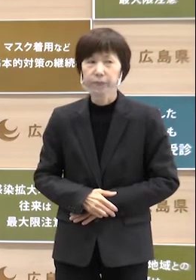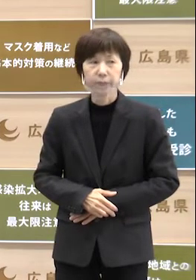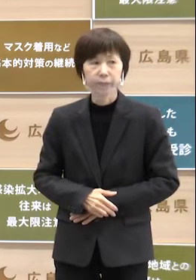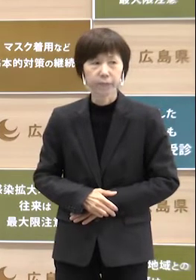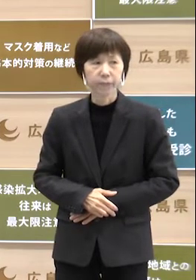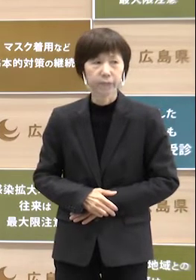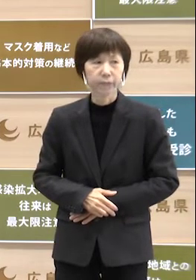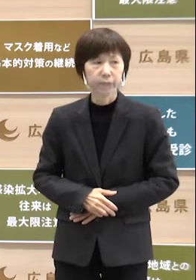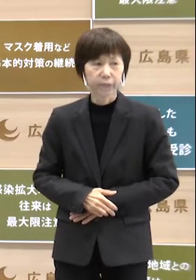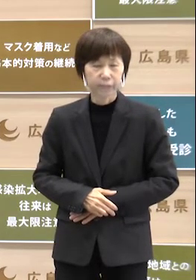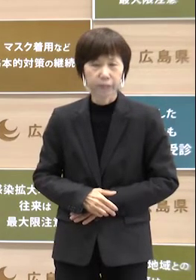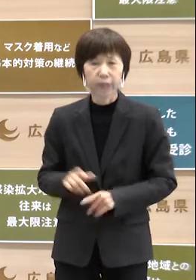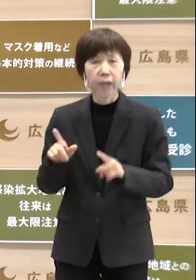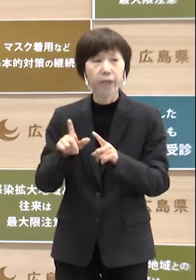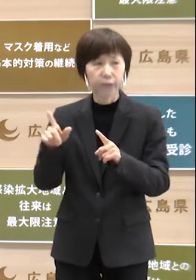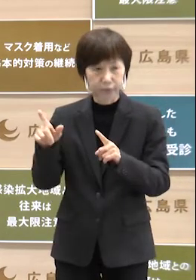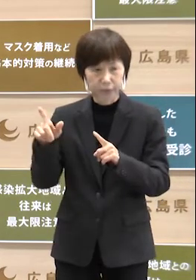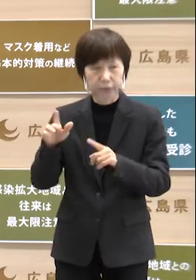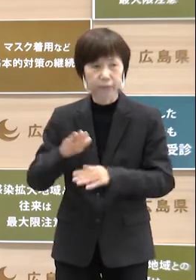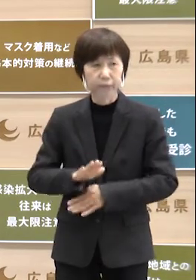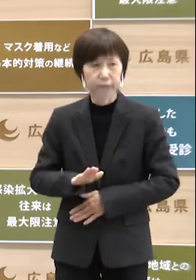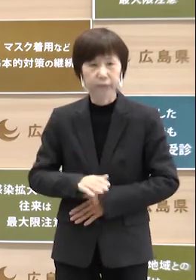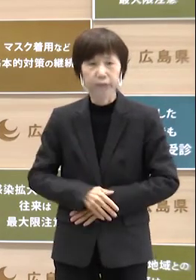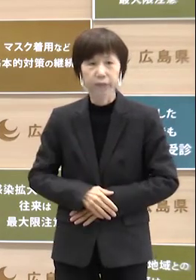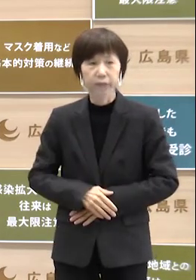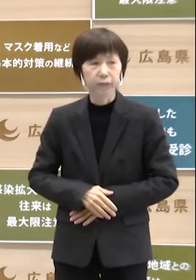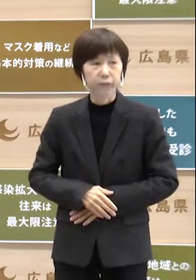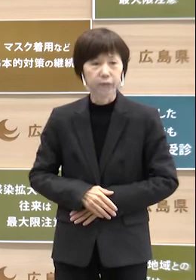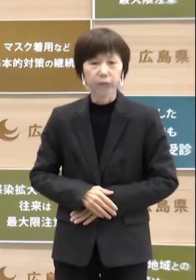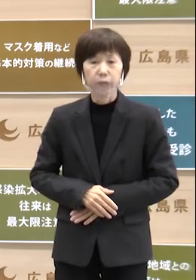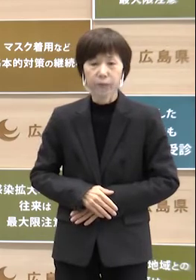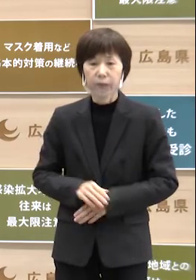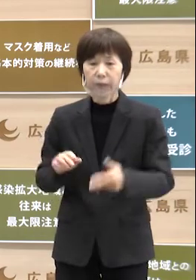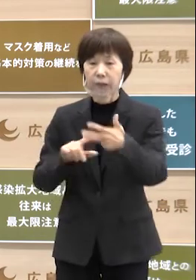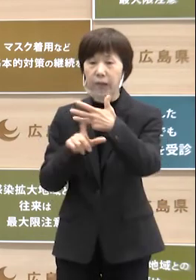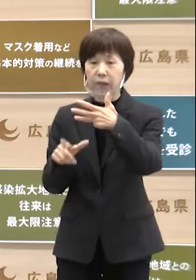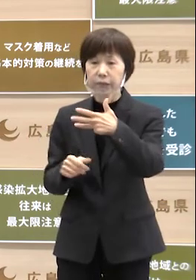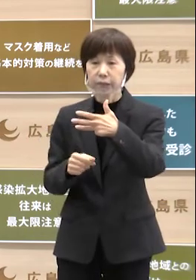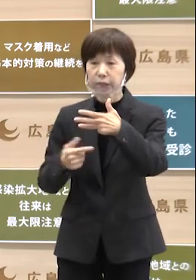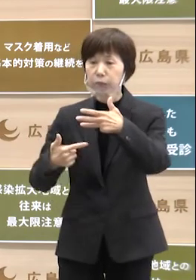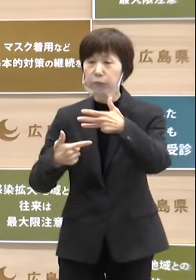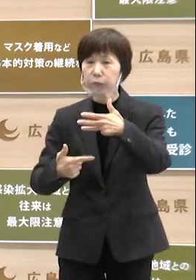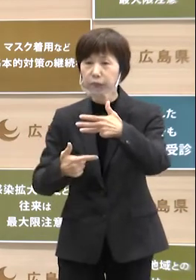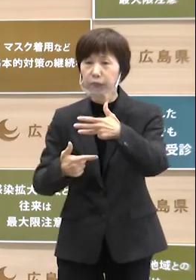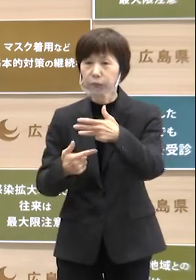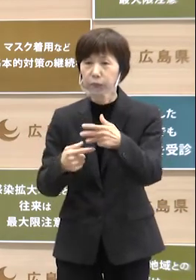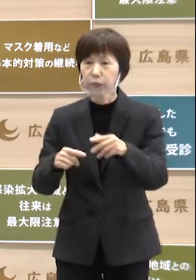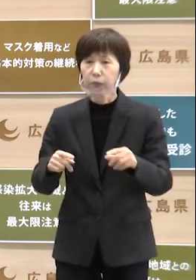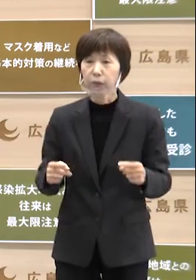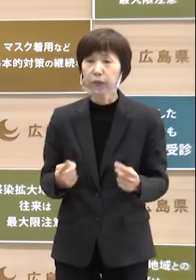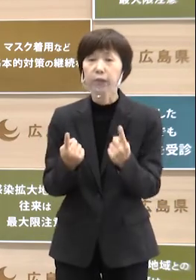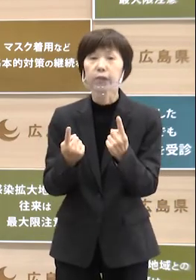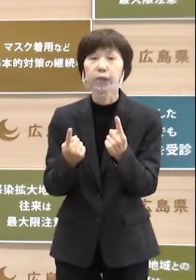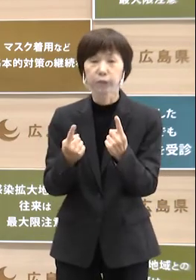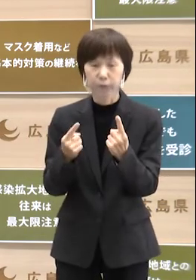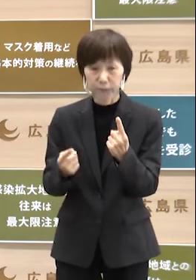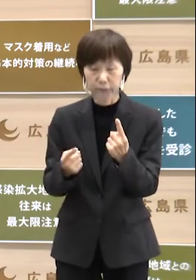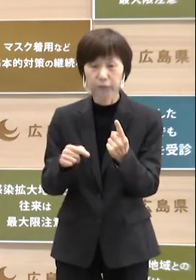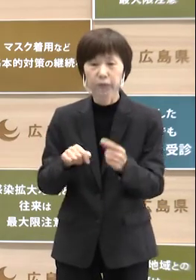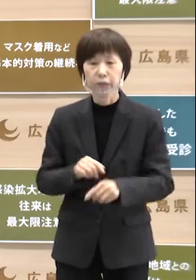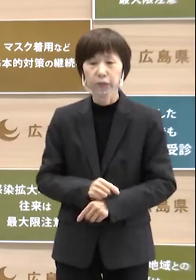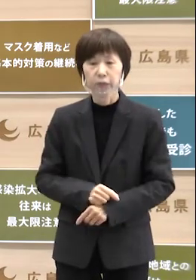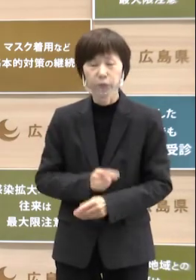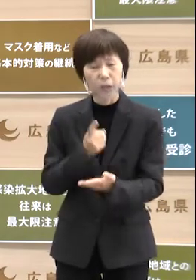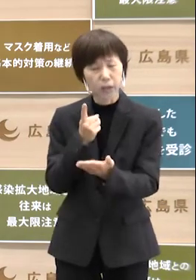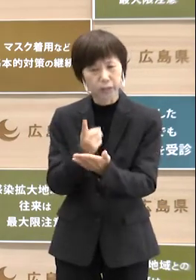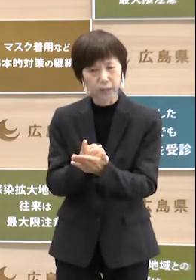幹事社 NHK です。この期間は8月6日とも重なる可能性がありますが、その辺で参加の可否に影